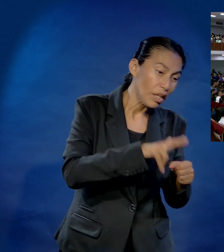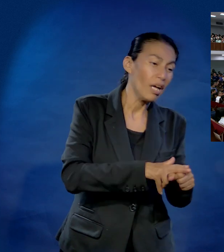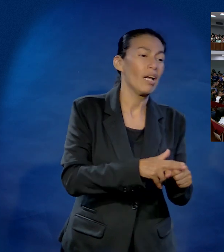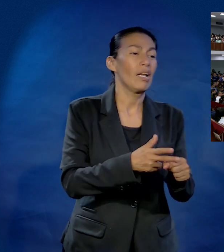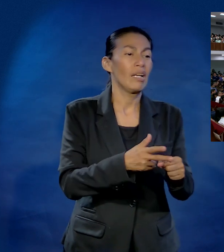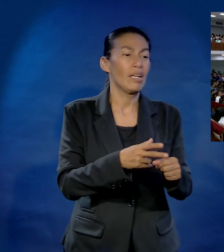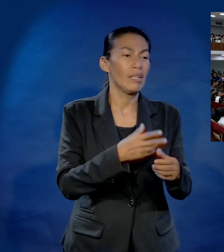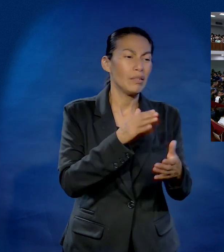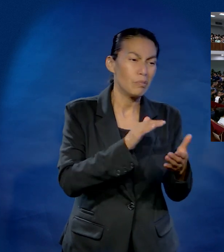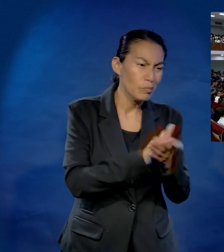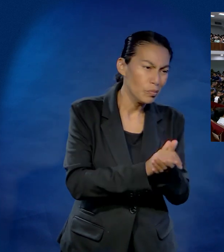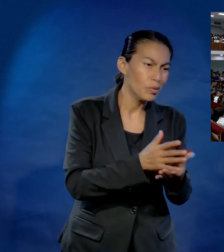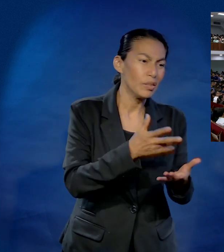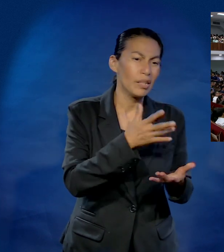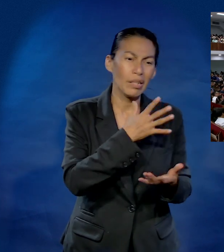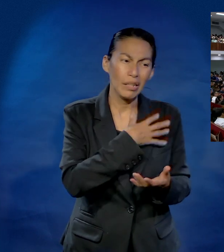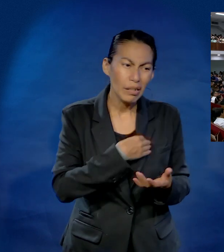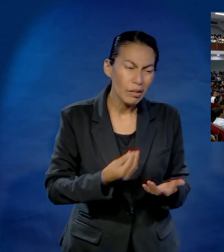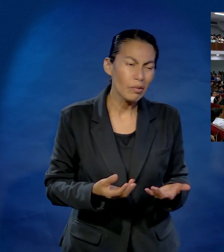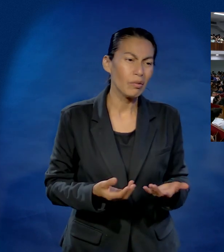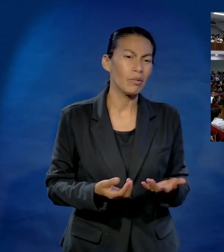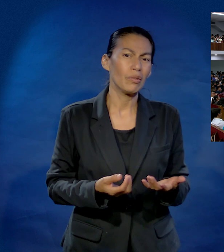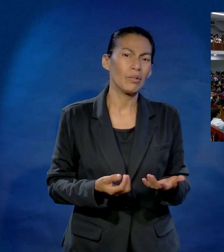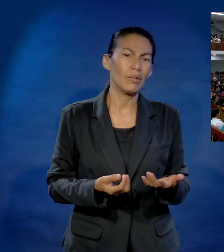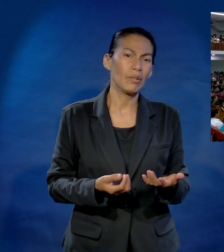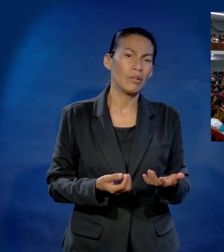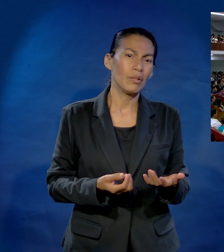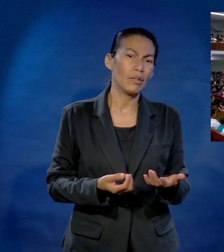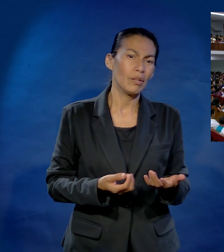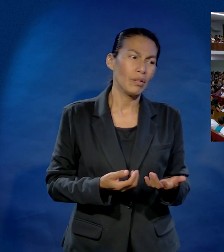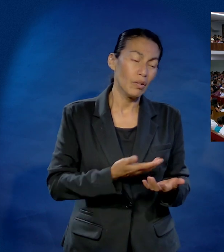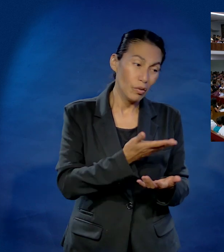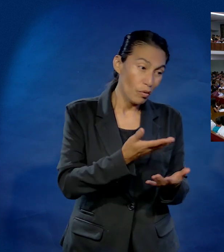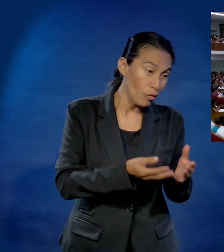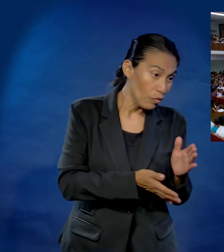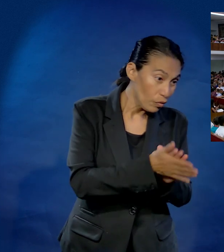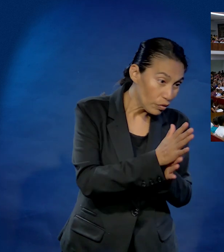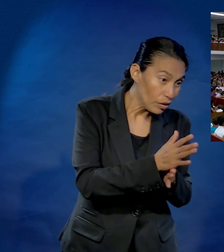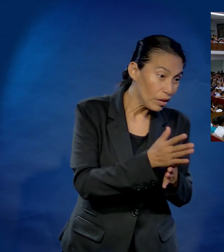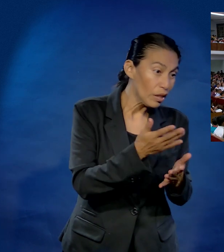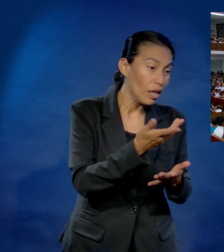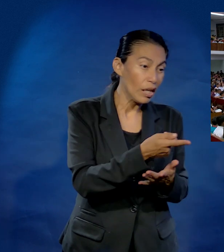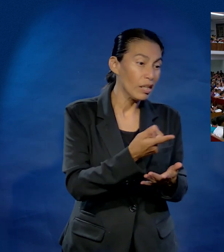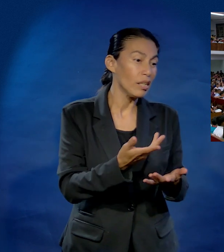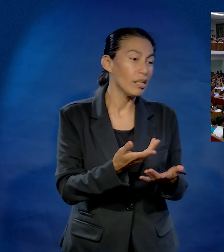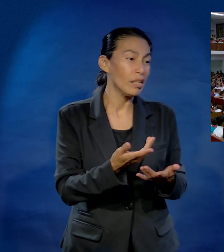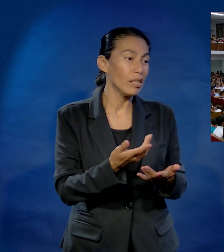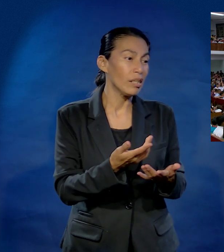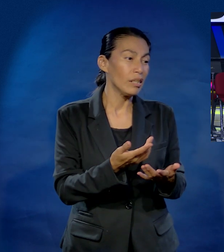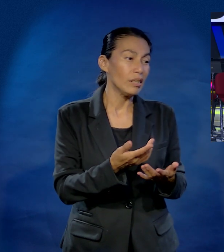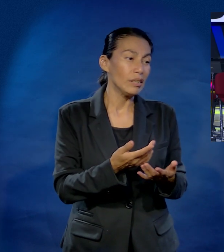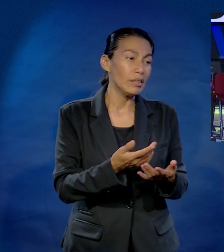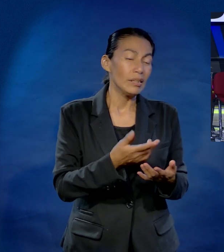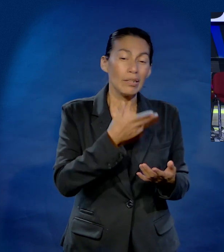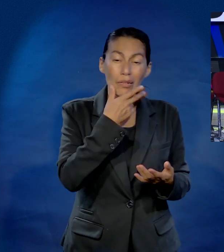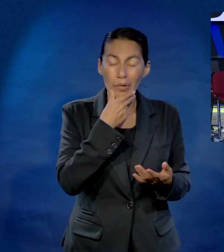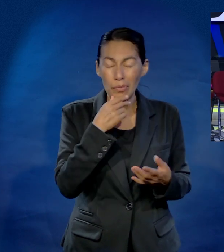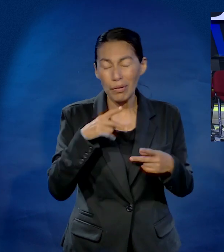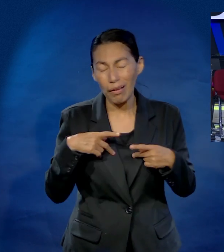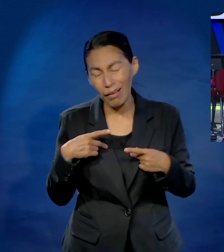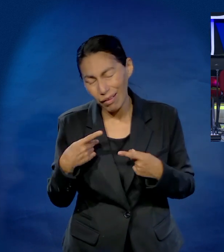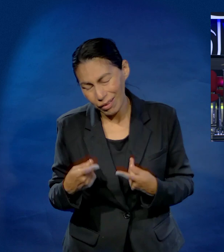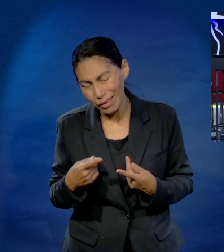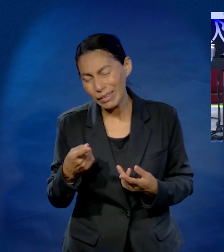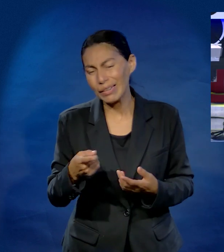del estrés que yo empecé a tener. La llamada rápida, salí de aquí, ni me acuerdo cómo terminé esa materia. Llegué